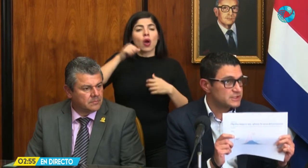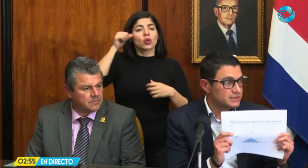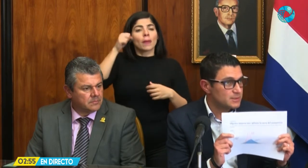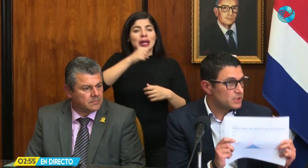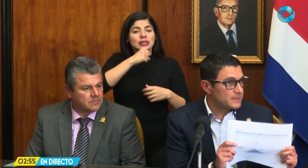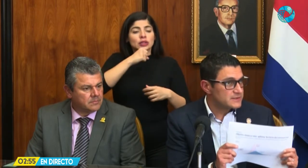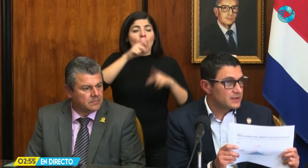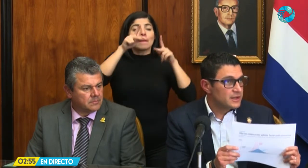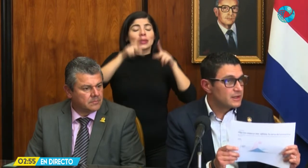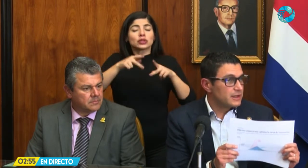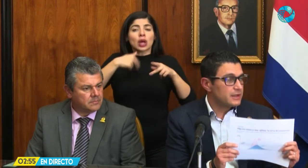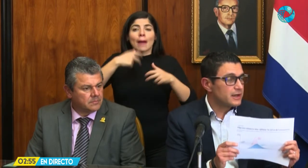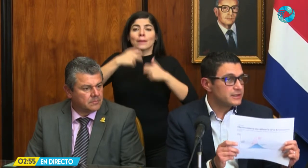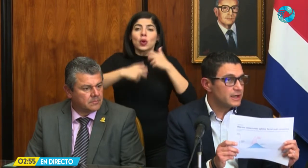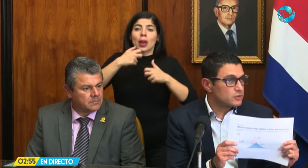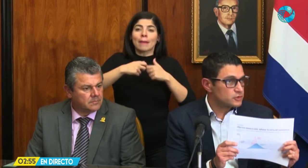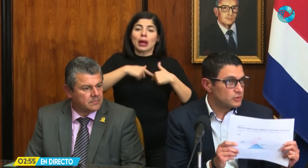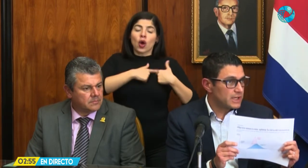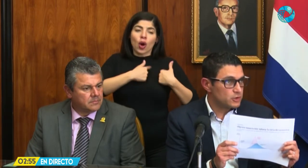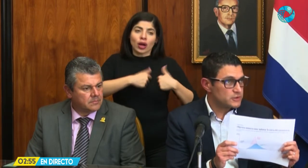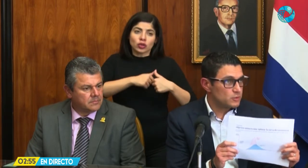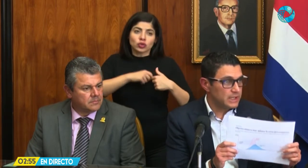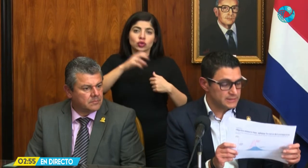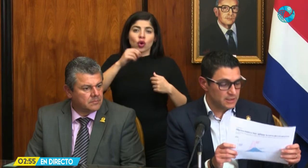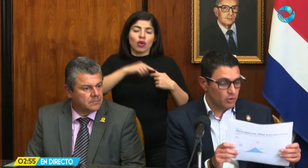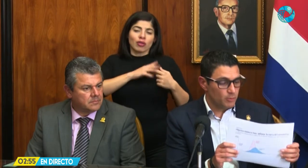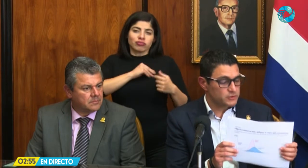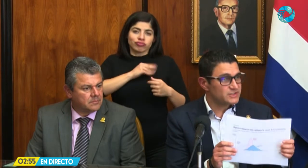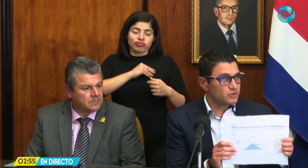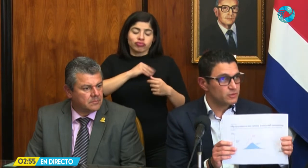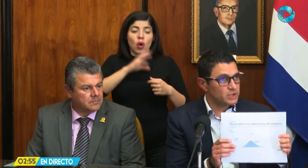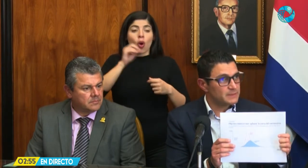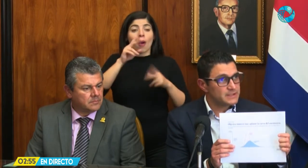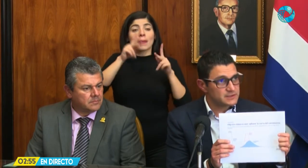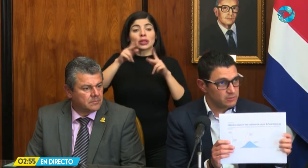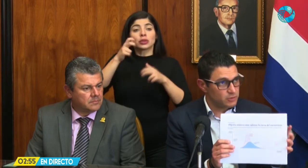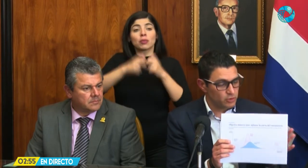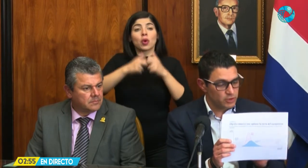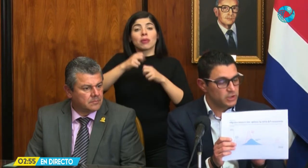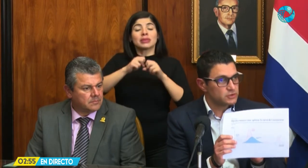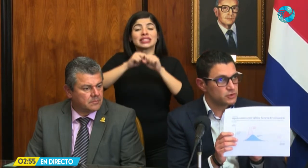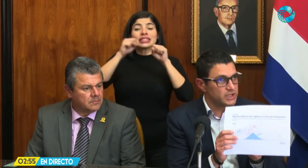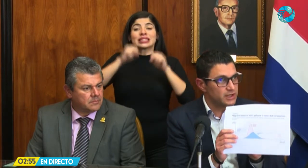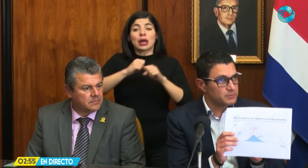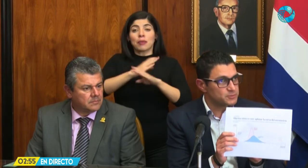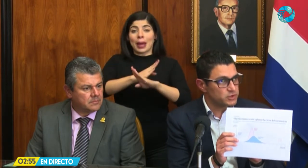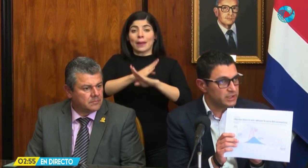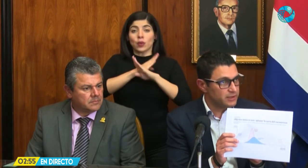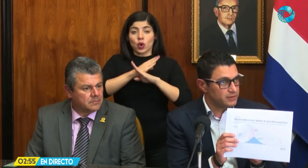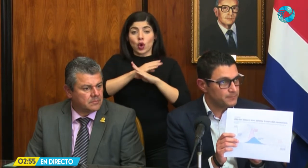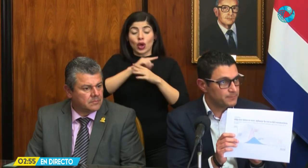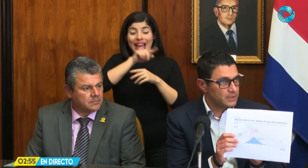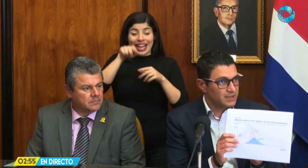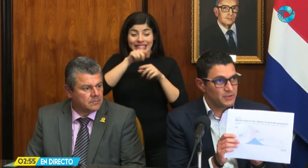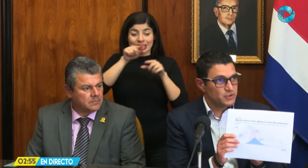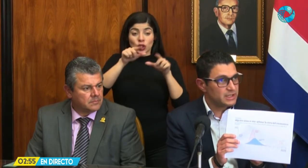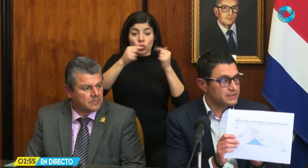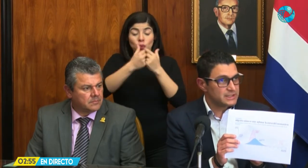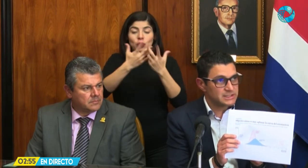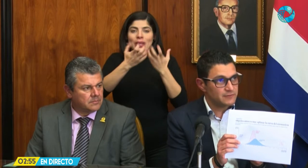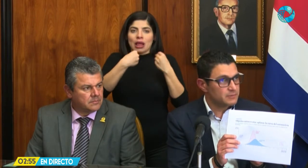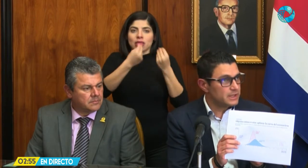las personas que tienen problemas cardíacos o cardiovasculares, o personas con problemas del sistema inmunológico. Esos son los que queremos proteger. La